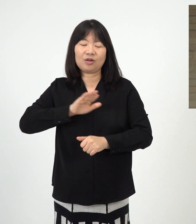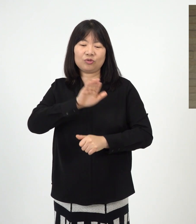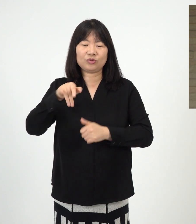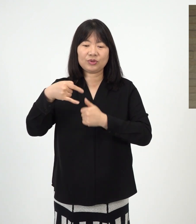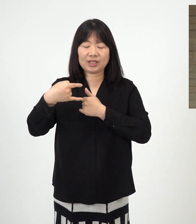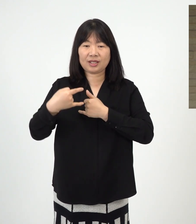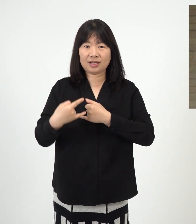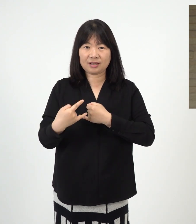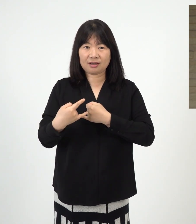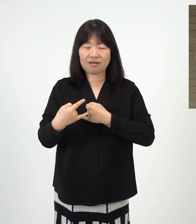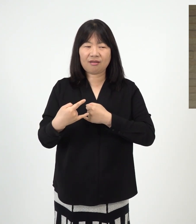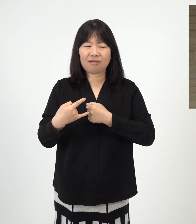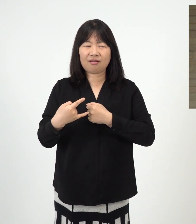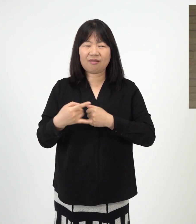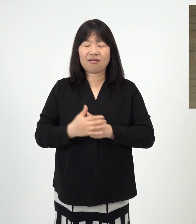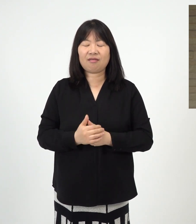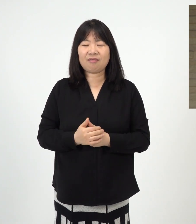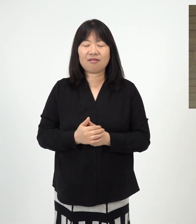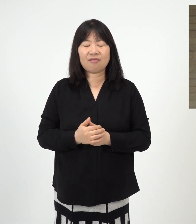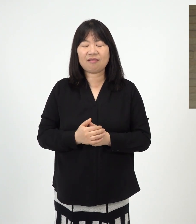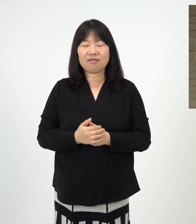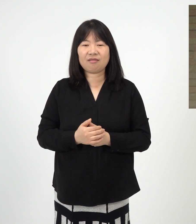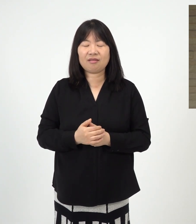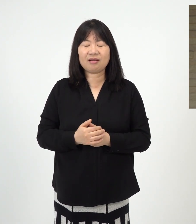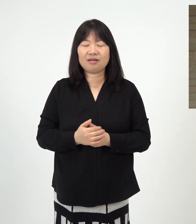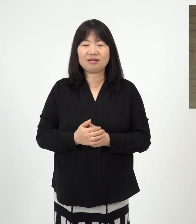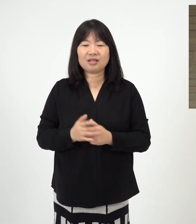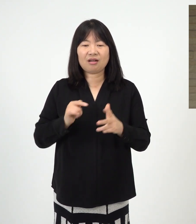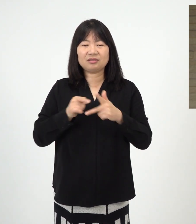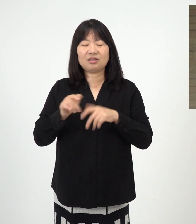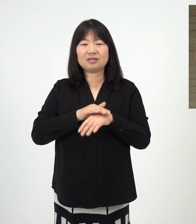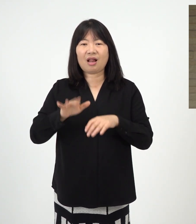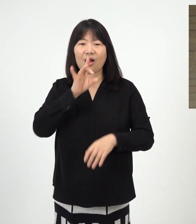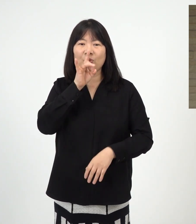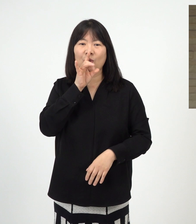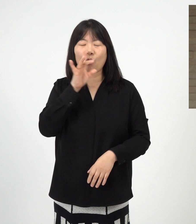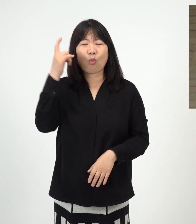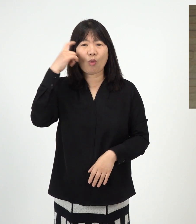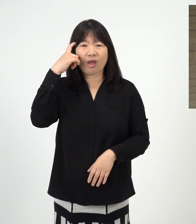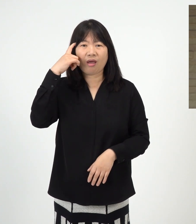우리에게 선뜻 받아들여질 수 없는 것은,